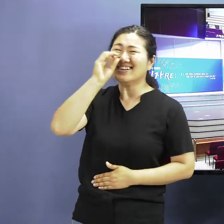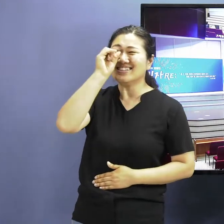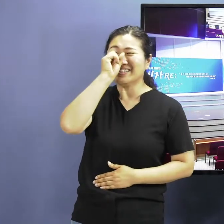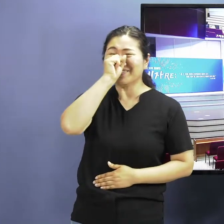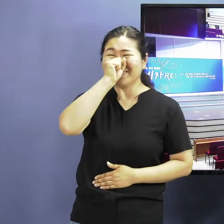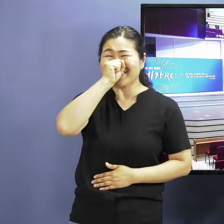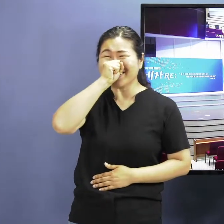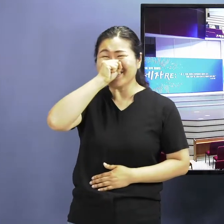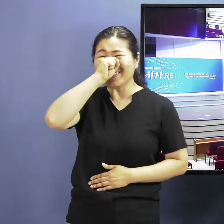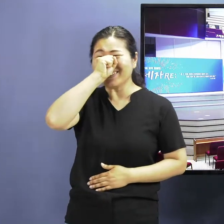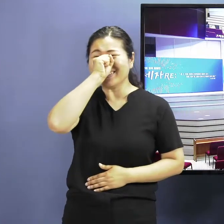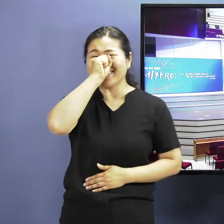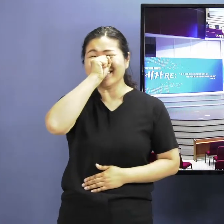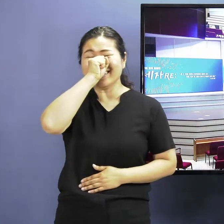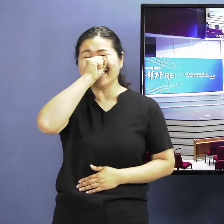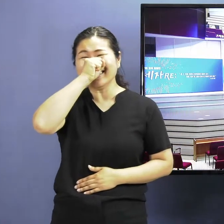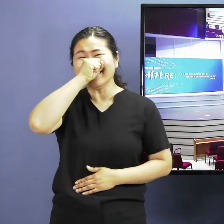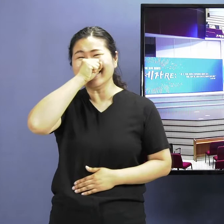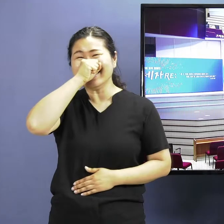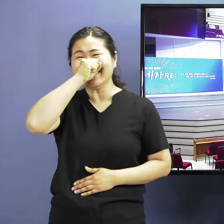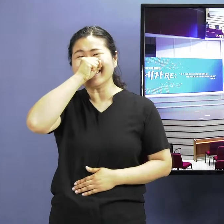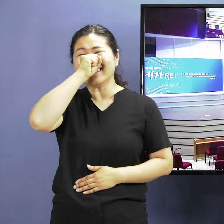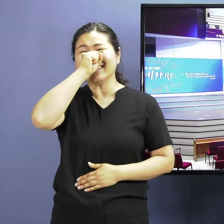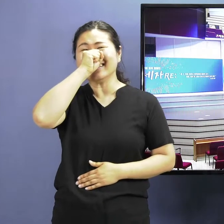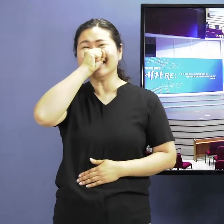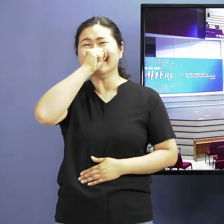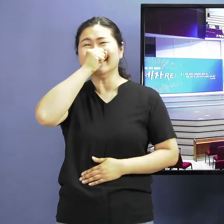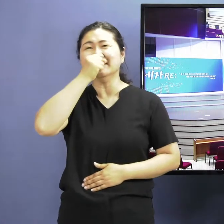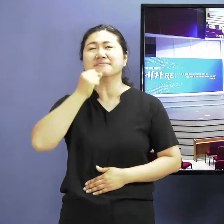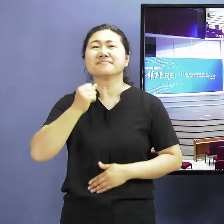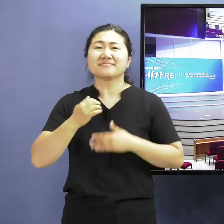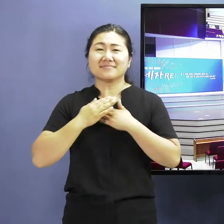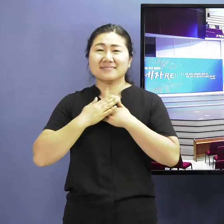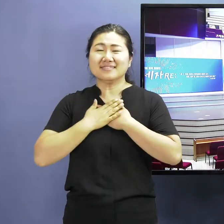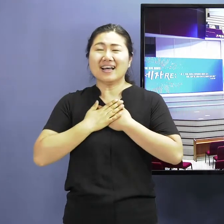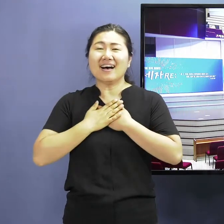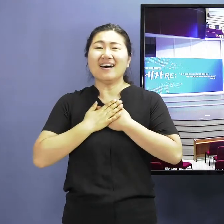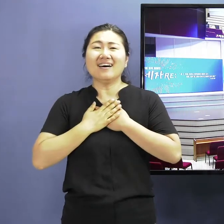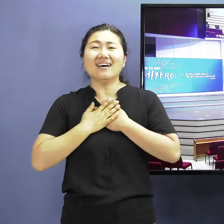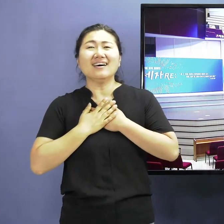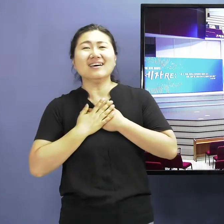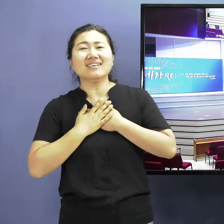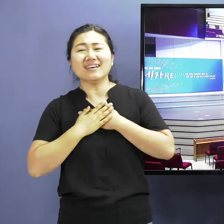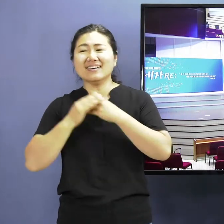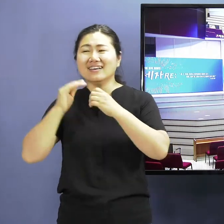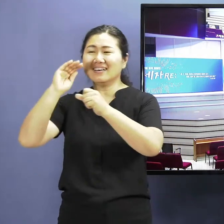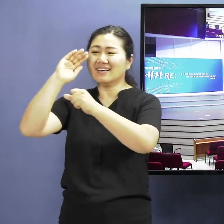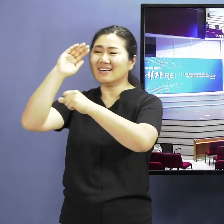나